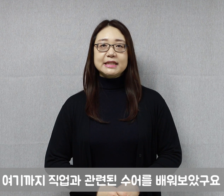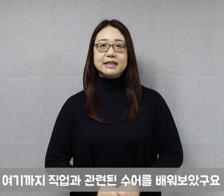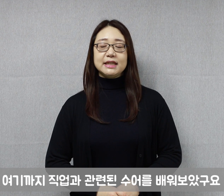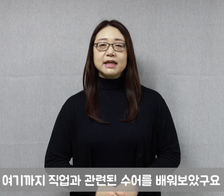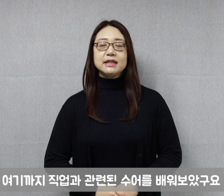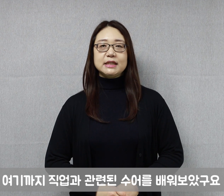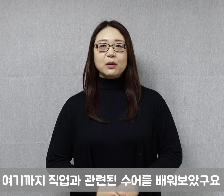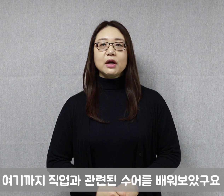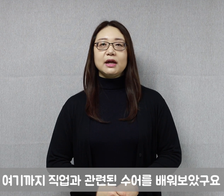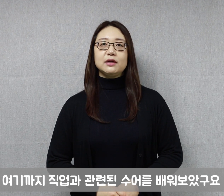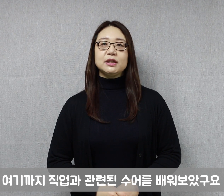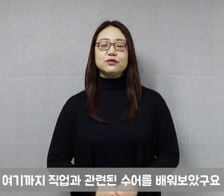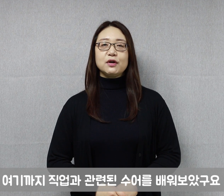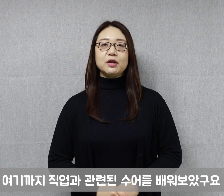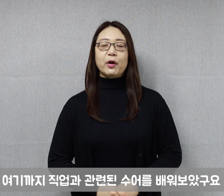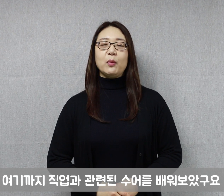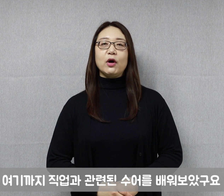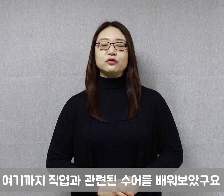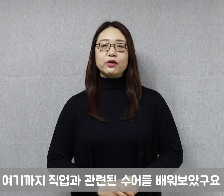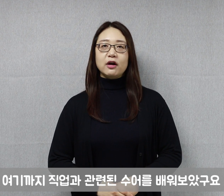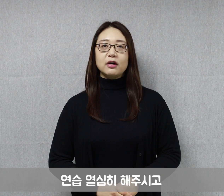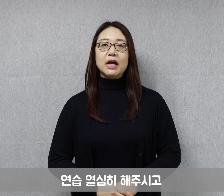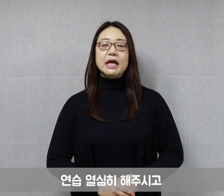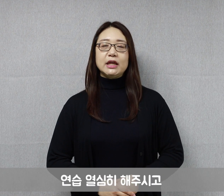여기까지 직업과 관련된 수어를 배워보았고요.